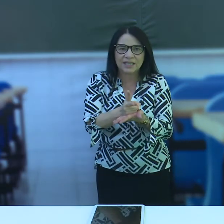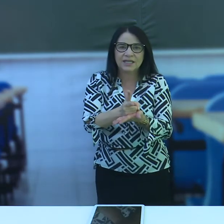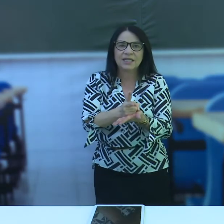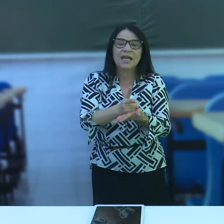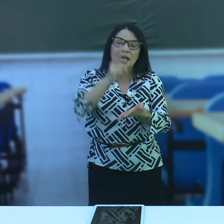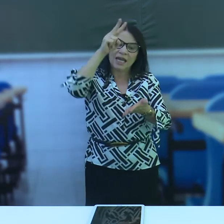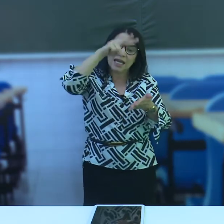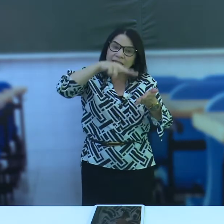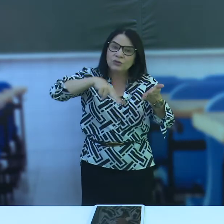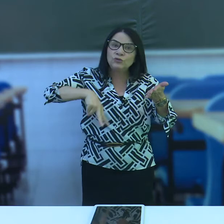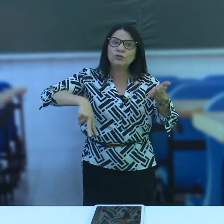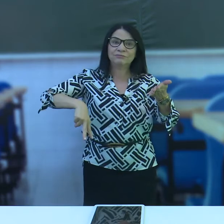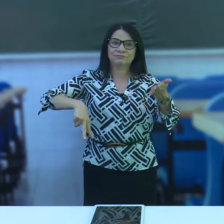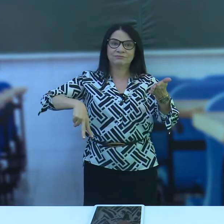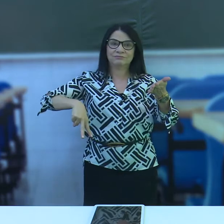Sempre lendo,